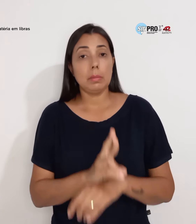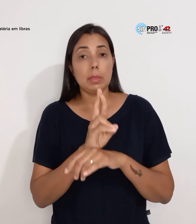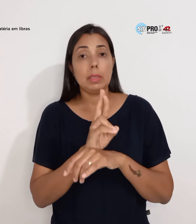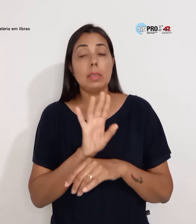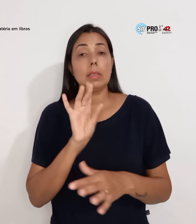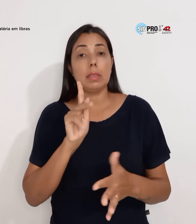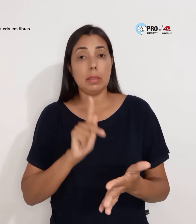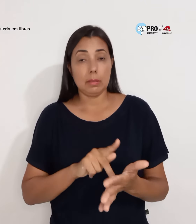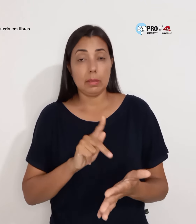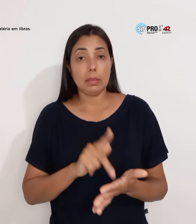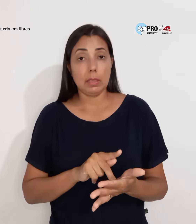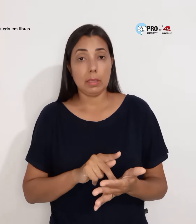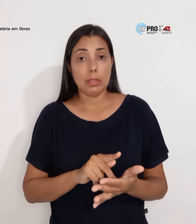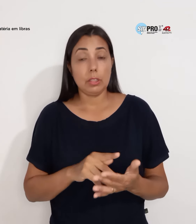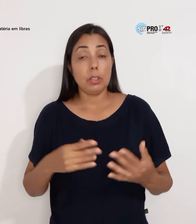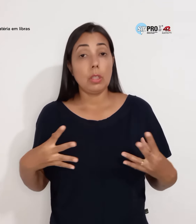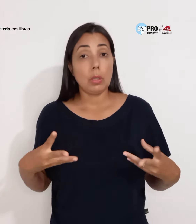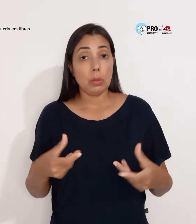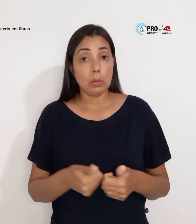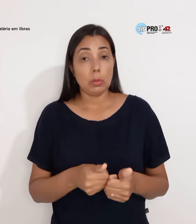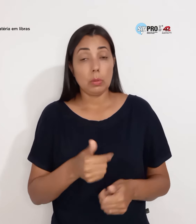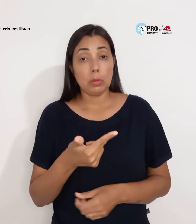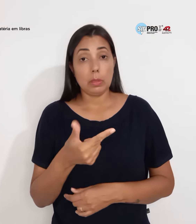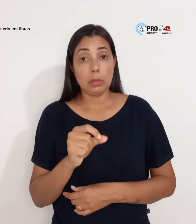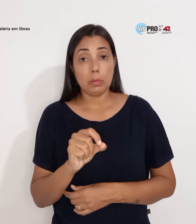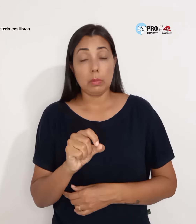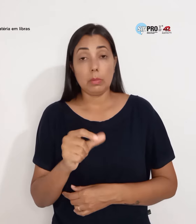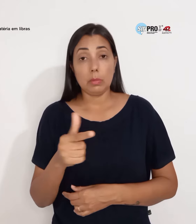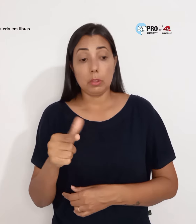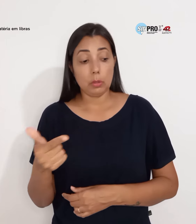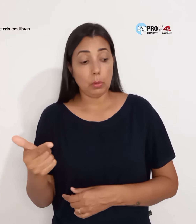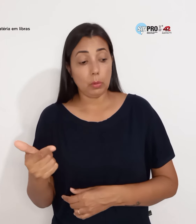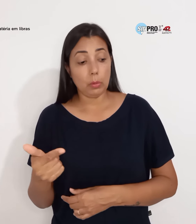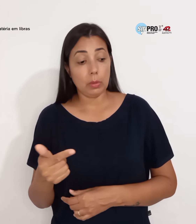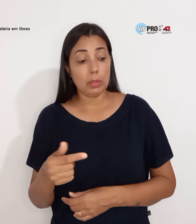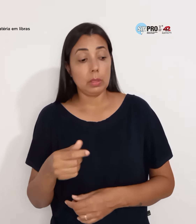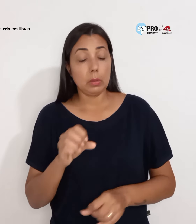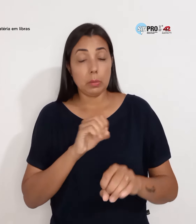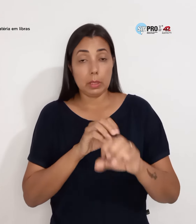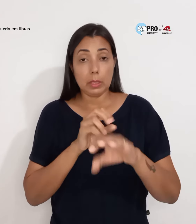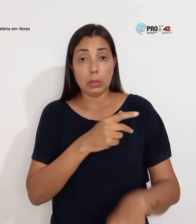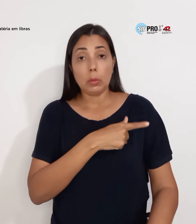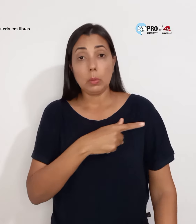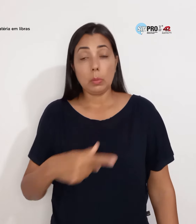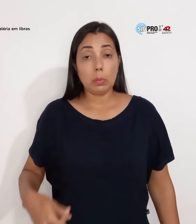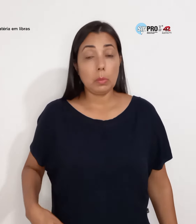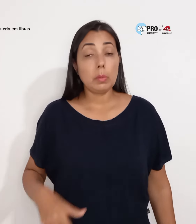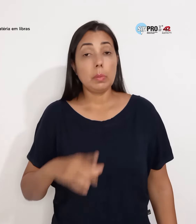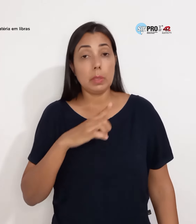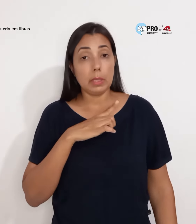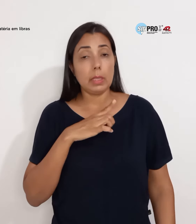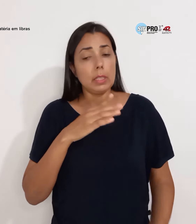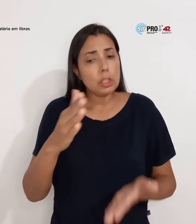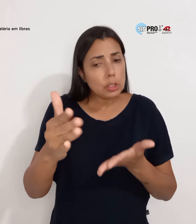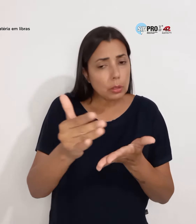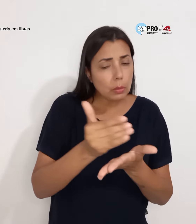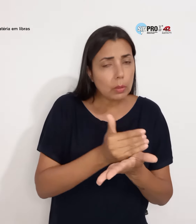representa a realidade, ao todo, em 2022, a rede pública de ensino terá de acolher, no